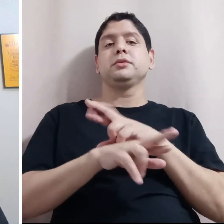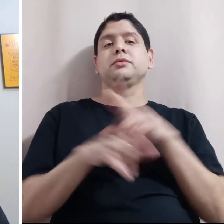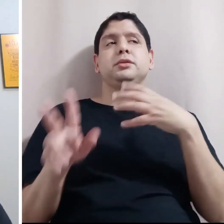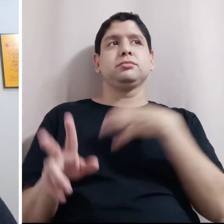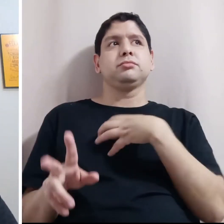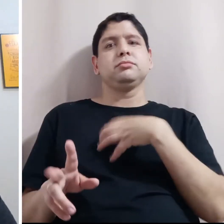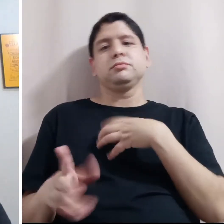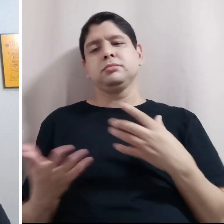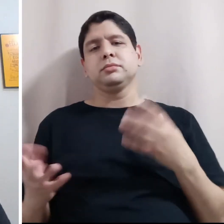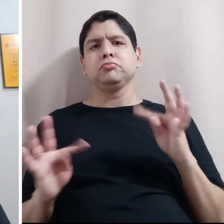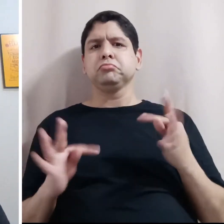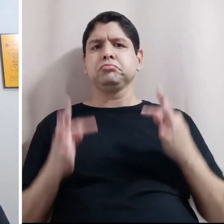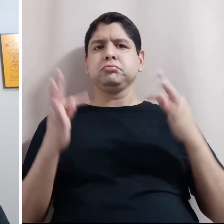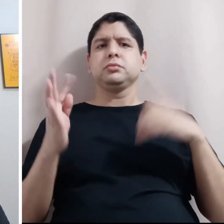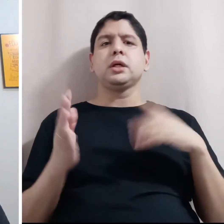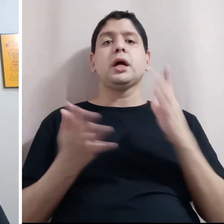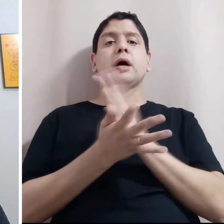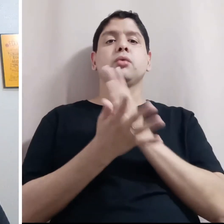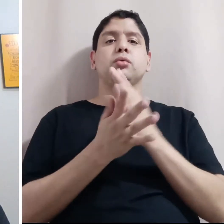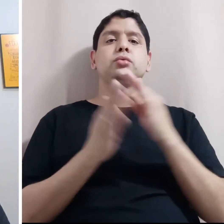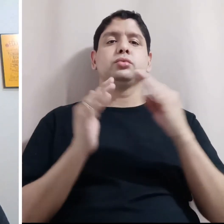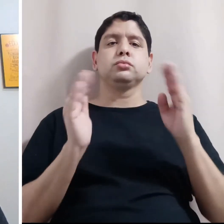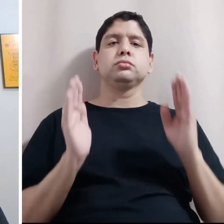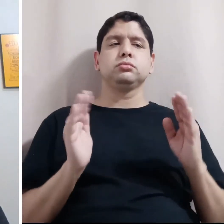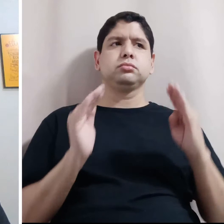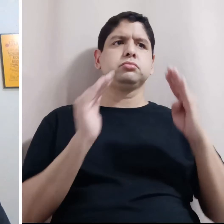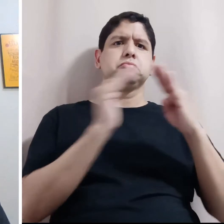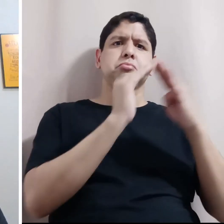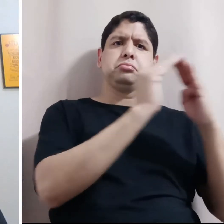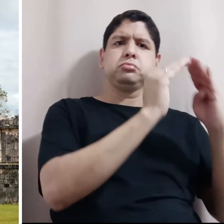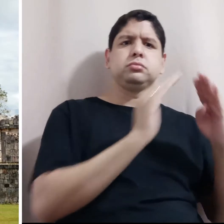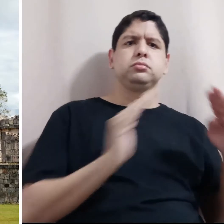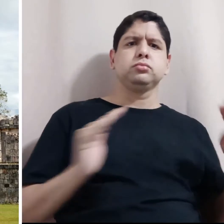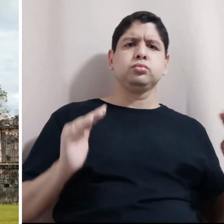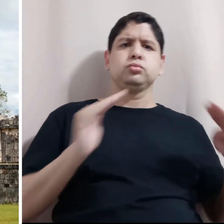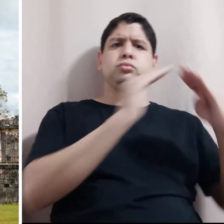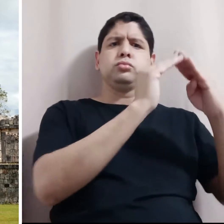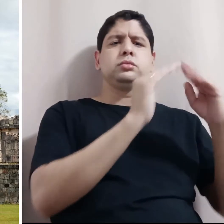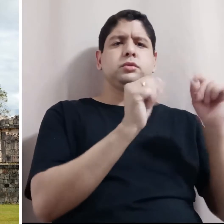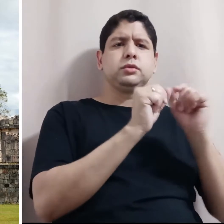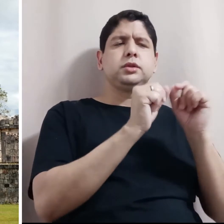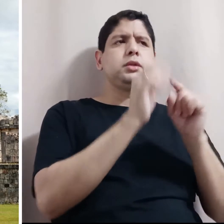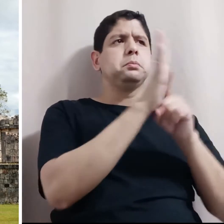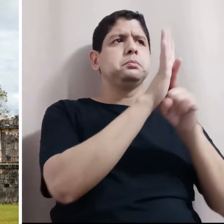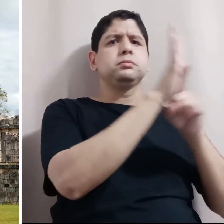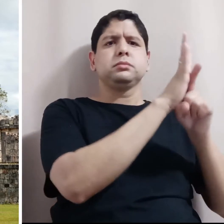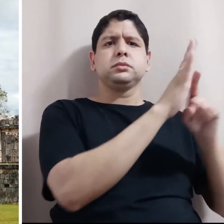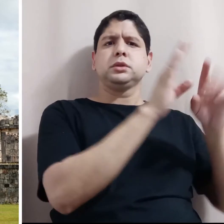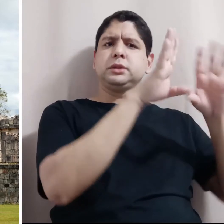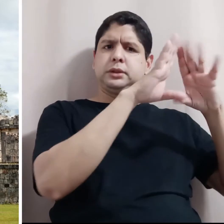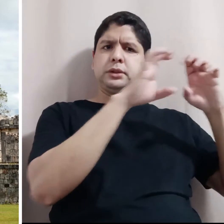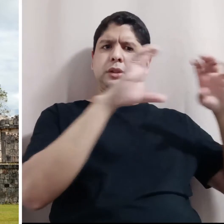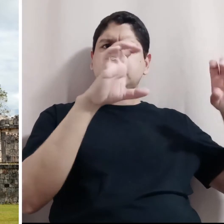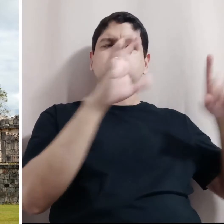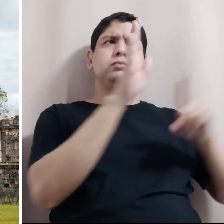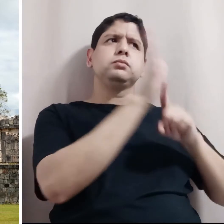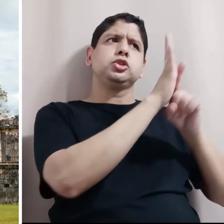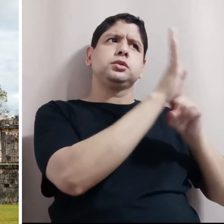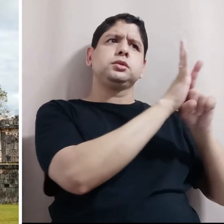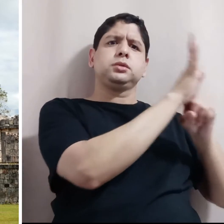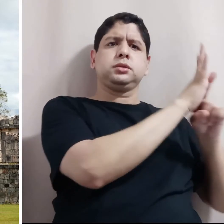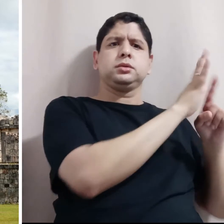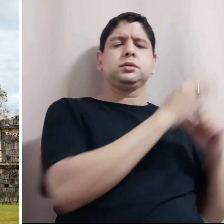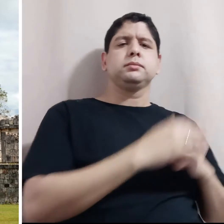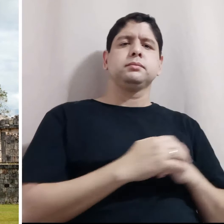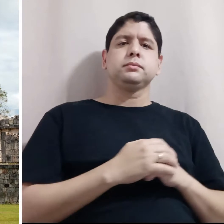de tempo. Tinham até, inclusive, observatórios, construíram observatórios astronômicos, né, para estudar os céus,